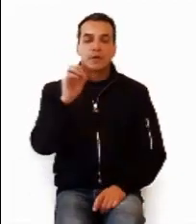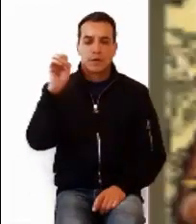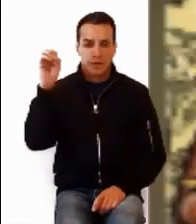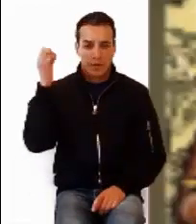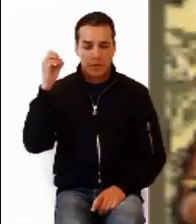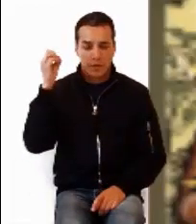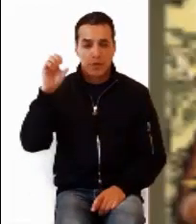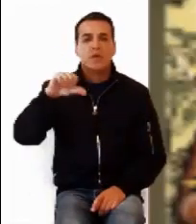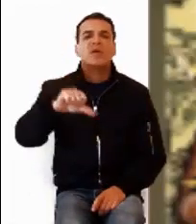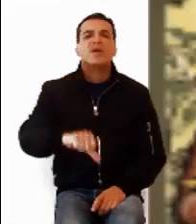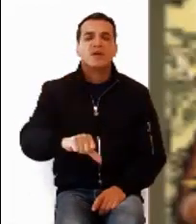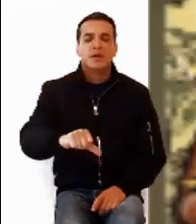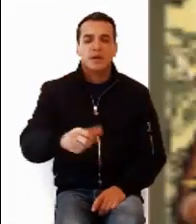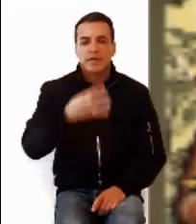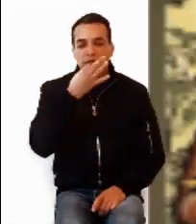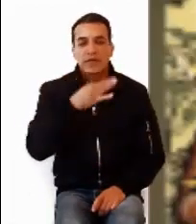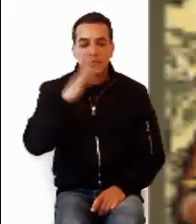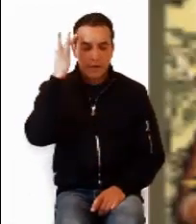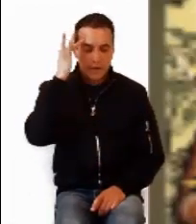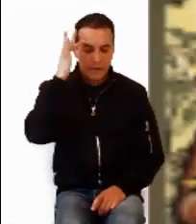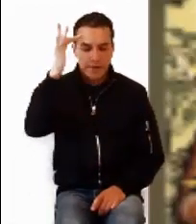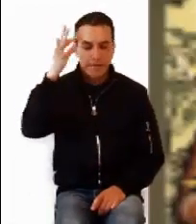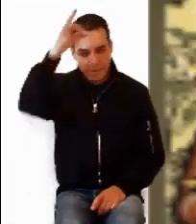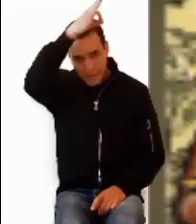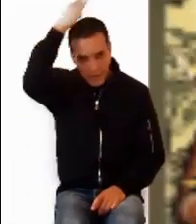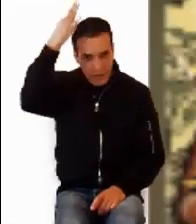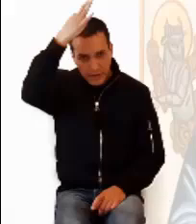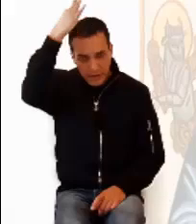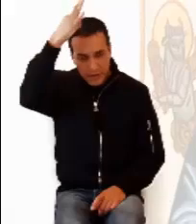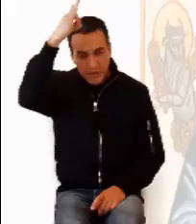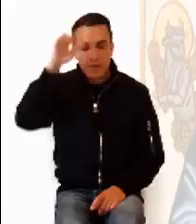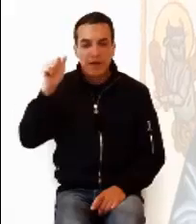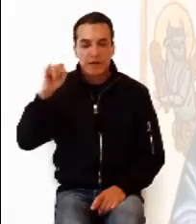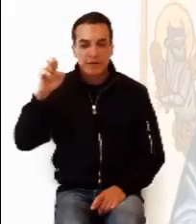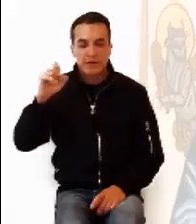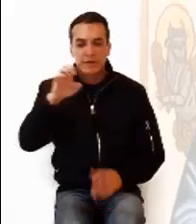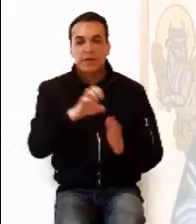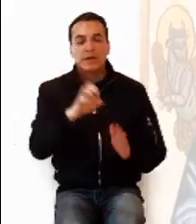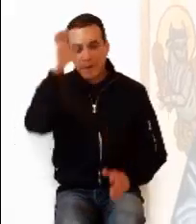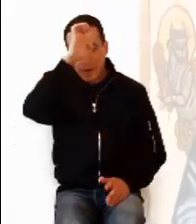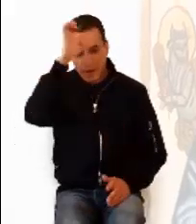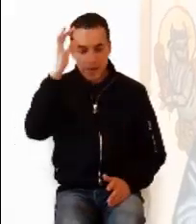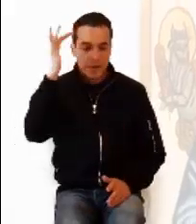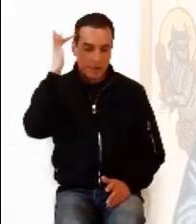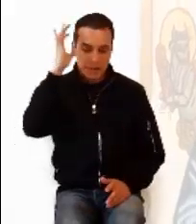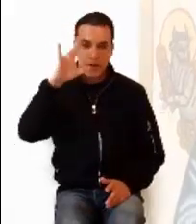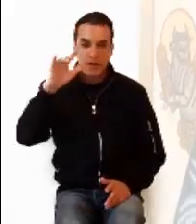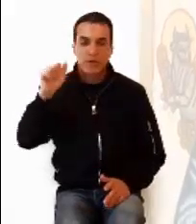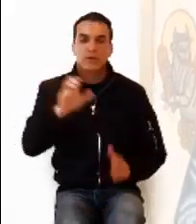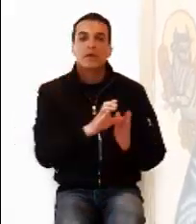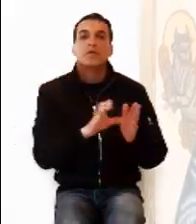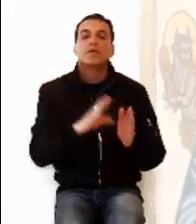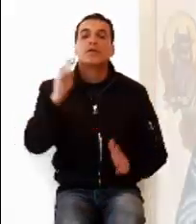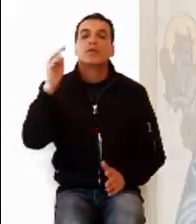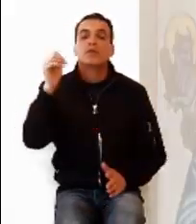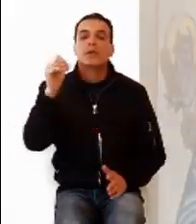Octubre, hoy celebramos a San Francisco de Asís. Evangelio según San Lucas, capítulo 9, versículos